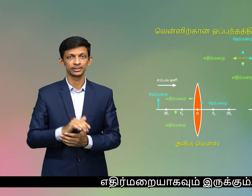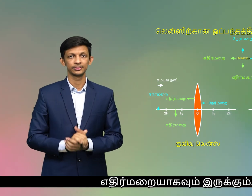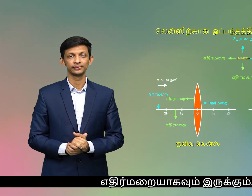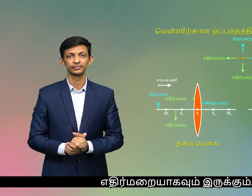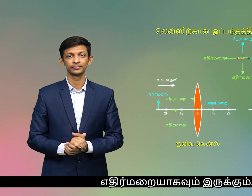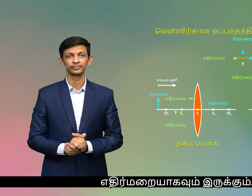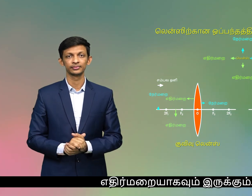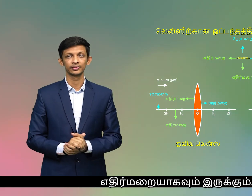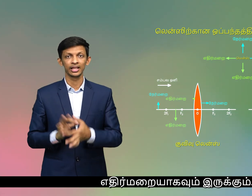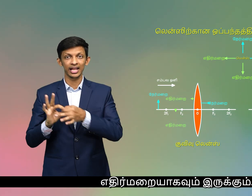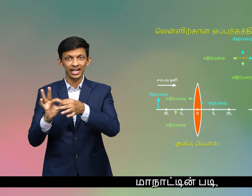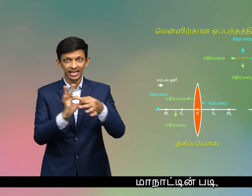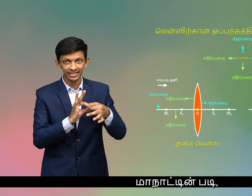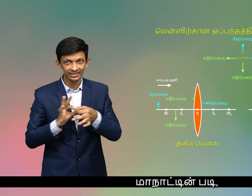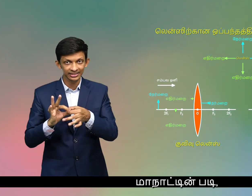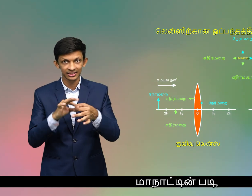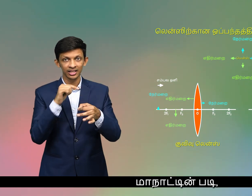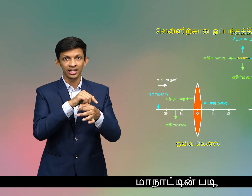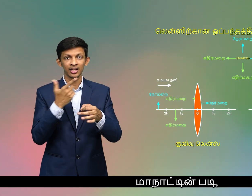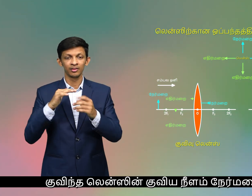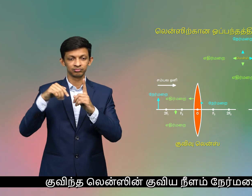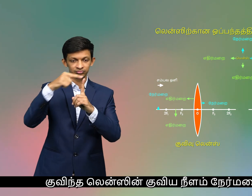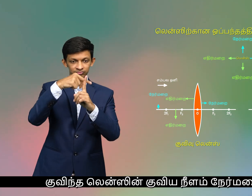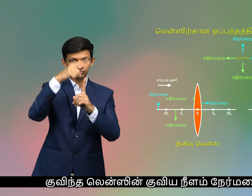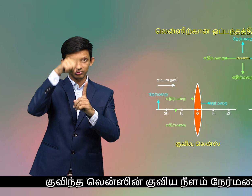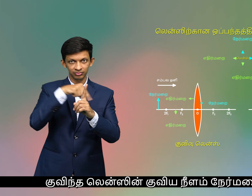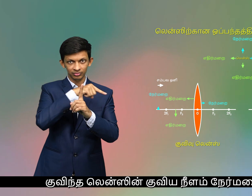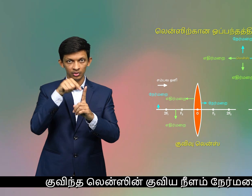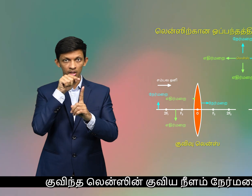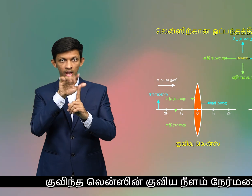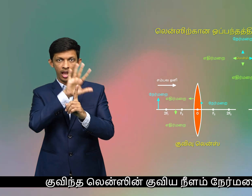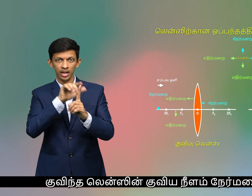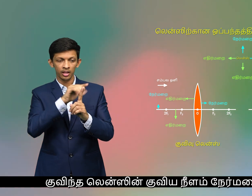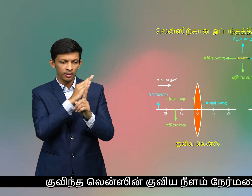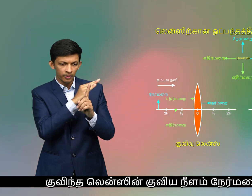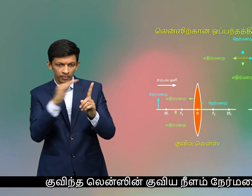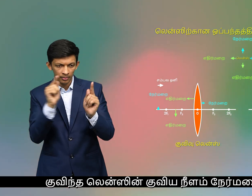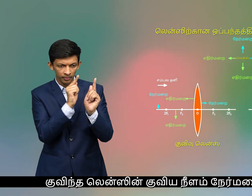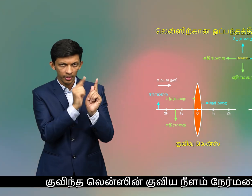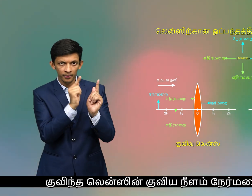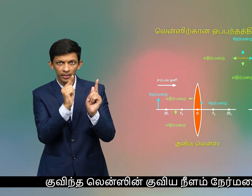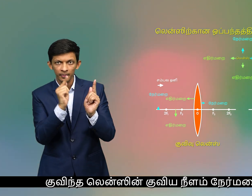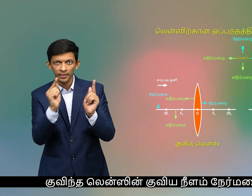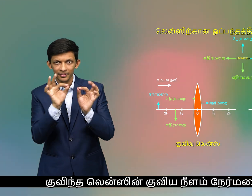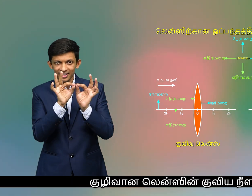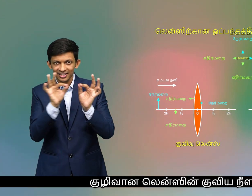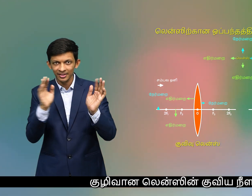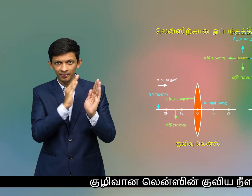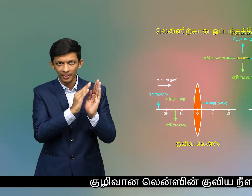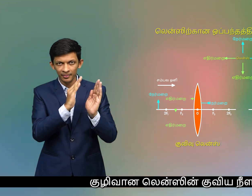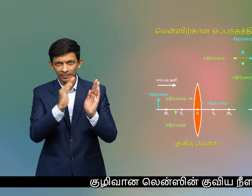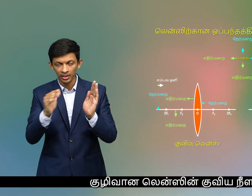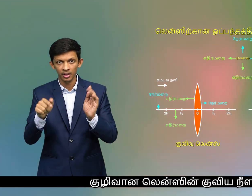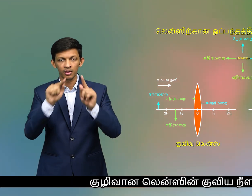அளந்தால் எதிர்மறையாகவும் இருக்கும். குறியீட்டின்படி குவிவு வில்லையின் குவிய நீளம் நேர்மறையாகவும்,